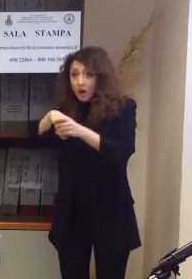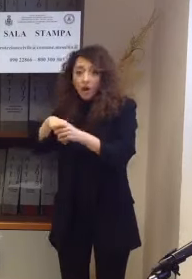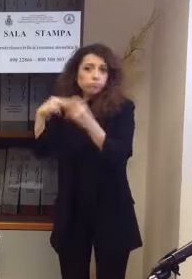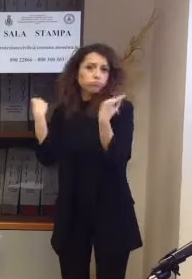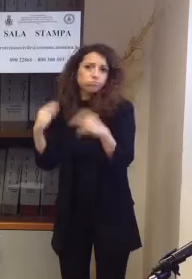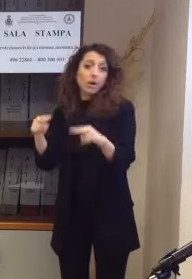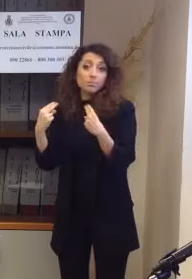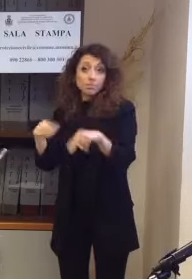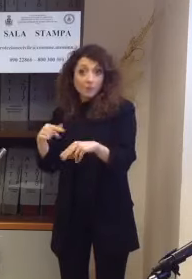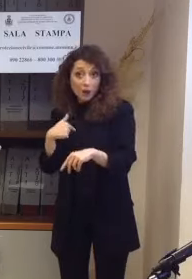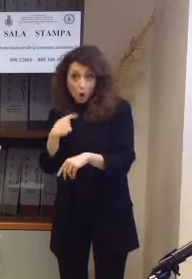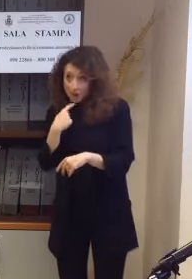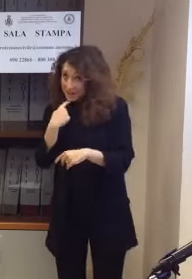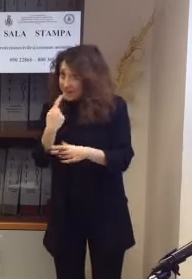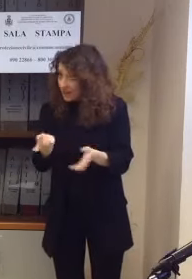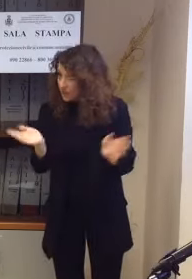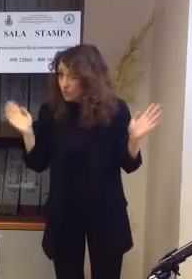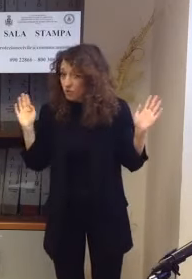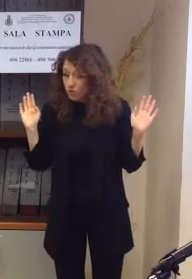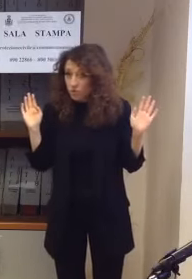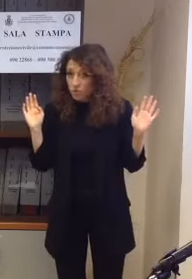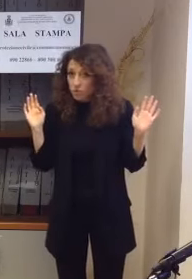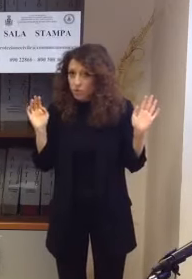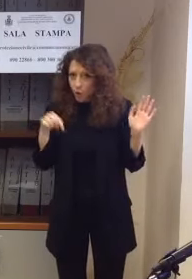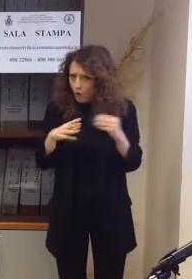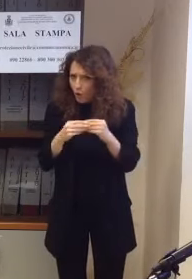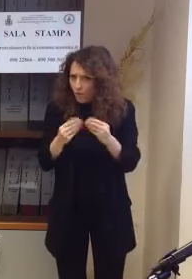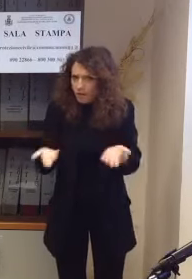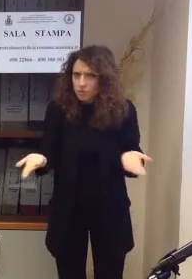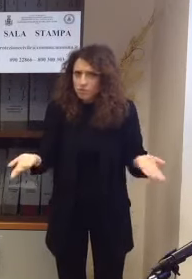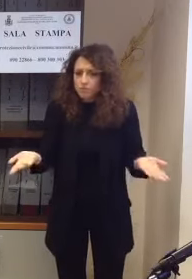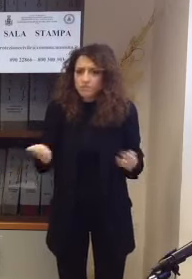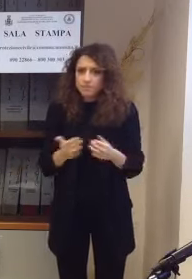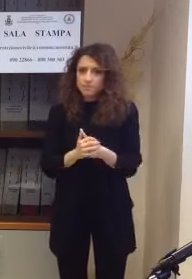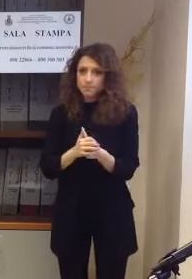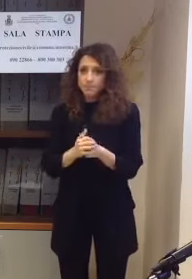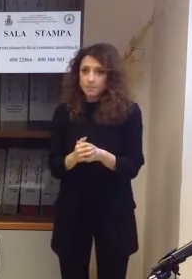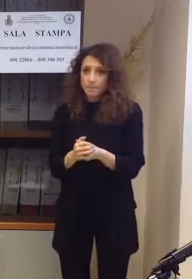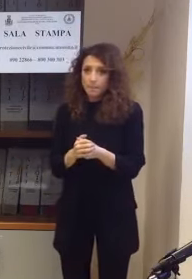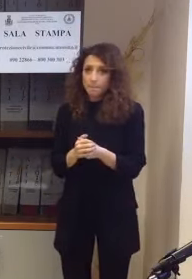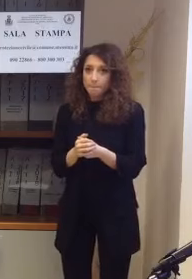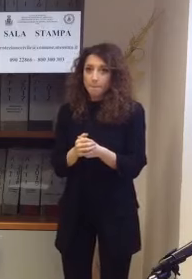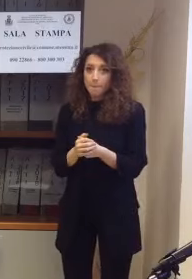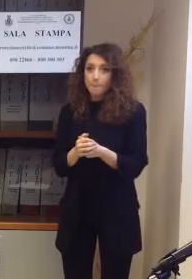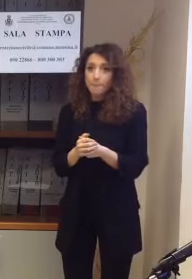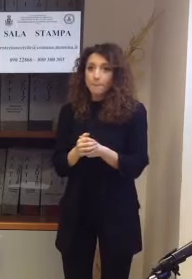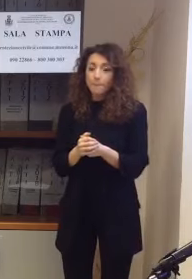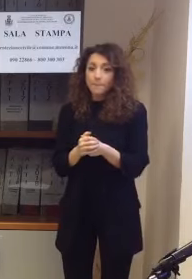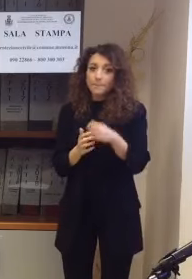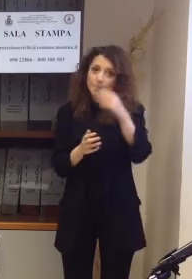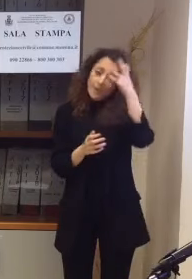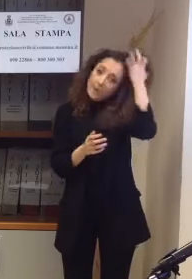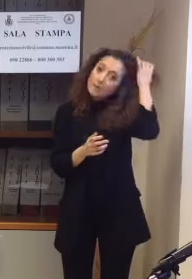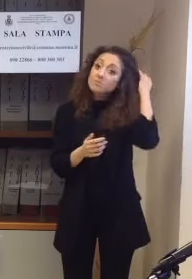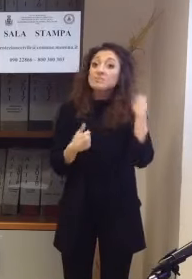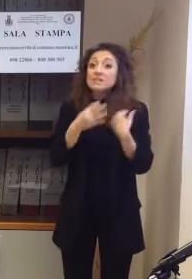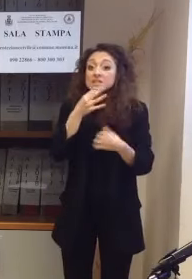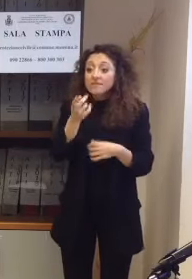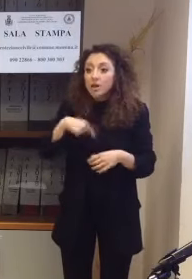Lo avevo detto e lo faccio, perché questo significa, noi che ci stiamo